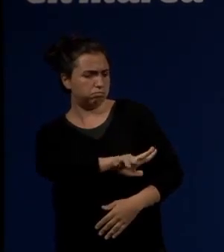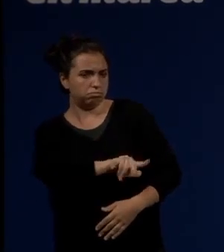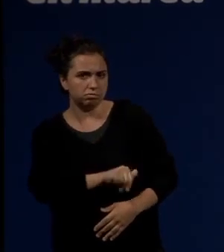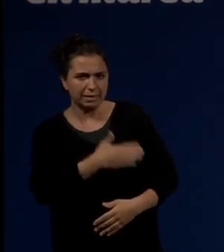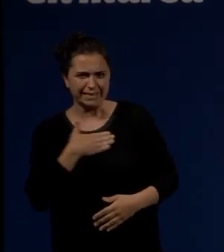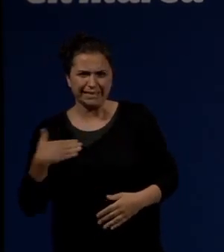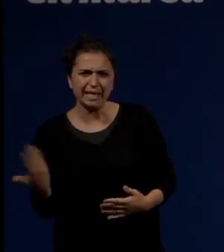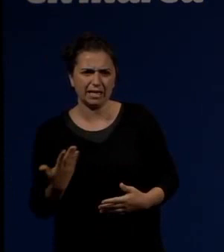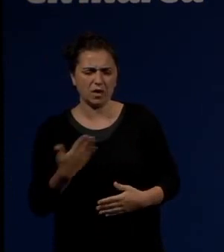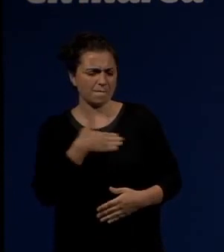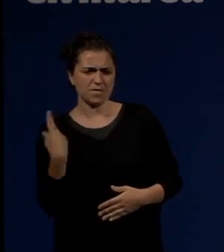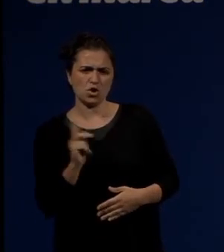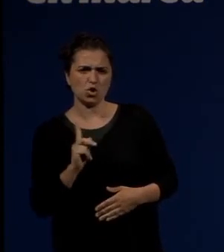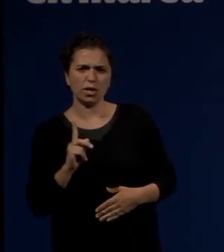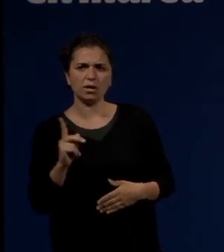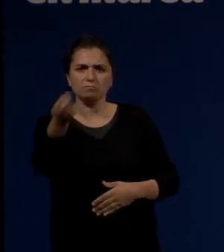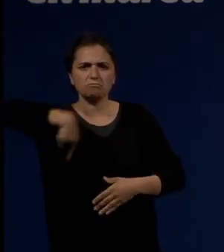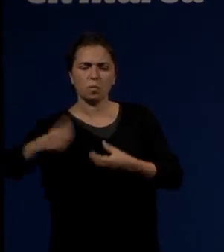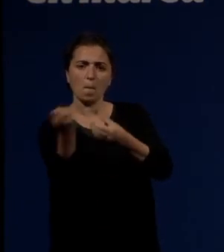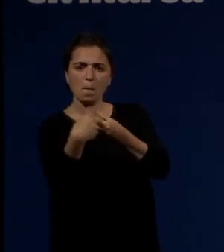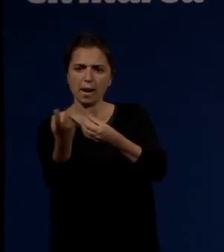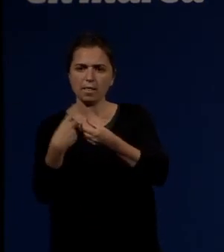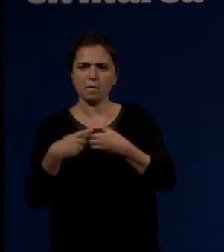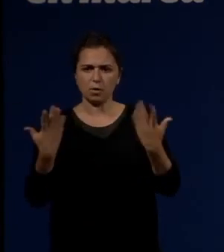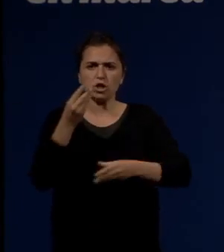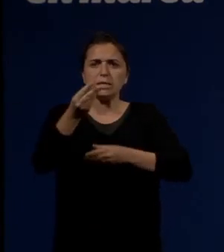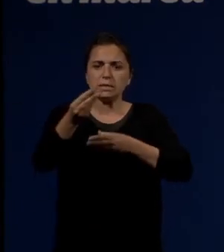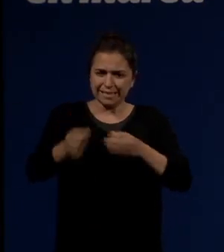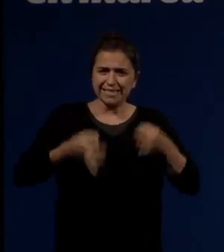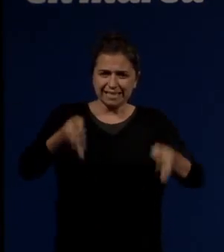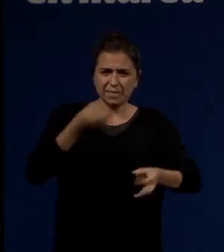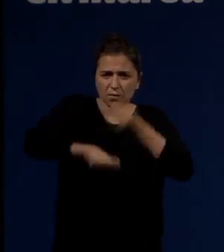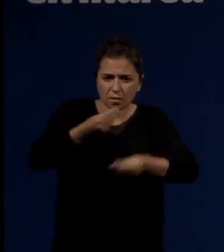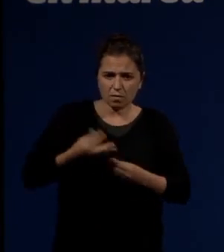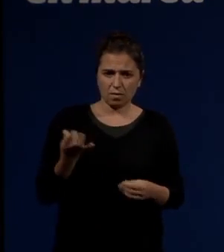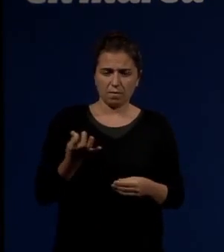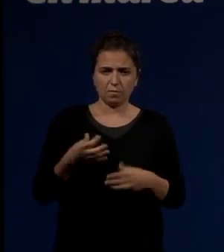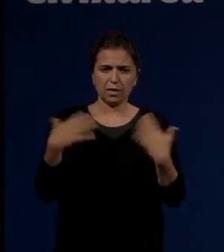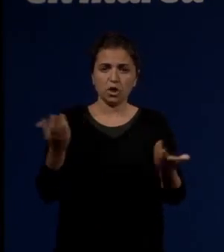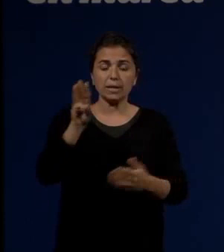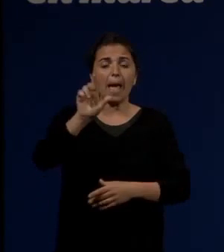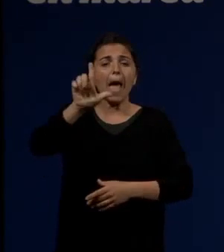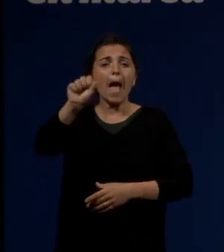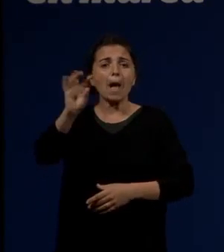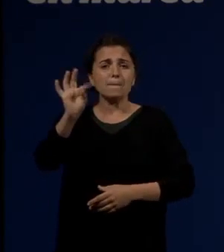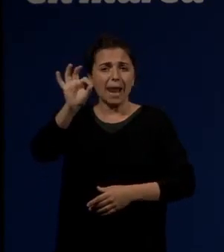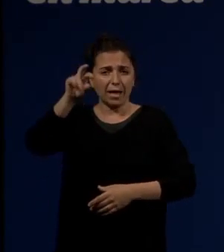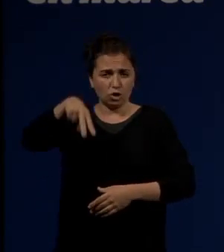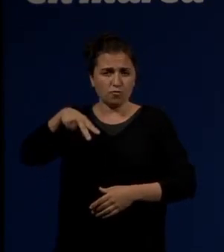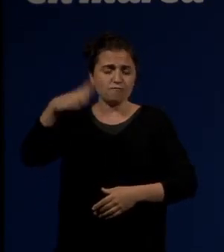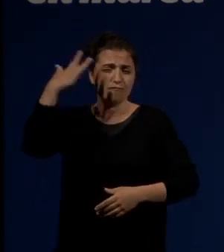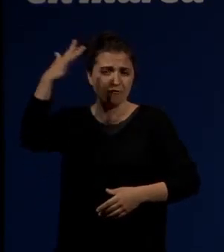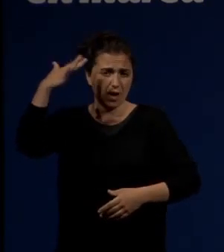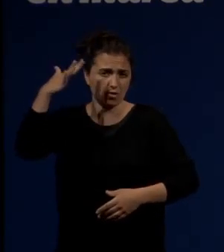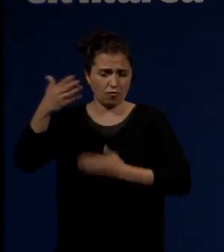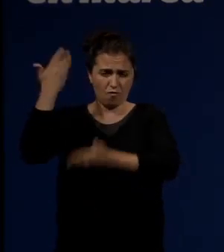deixar participar nesas cuestións. E sempre hubo que facelo. Xa o dicía Platón, o prezo de desentenderse